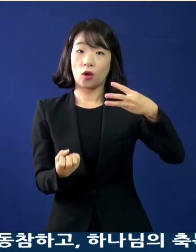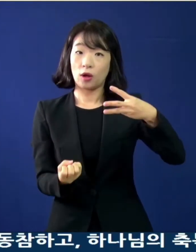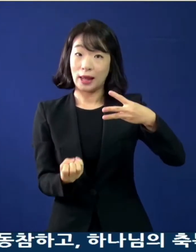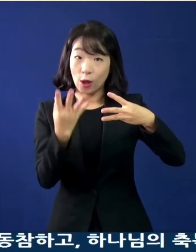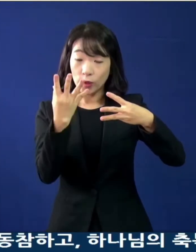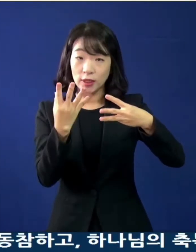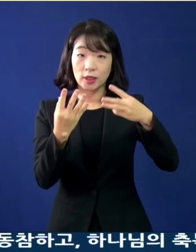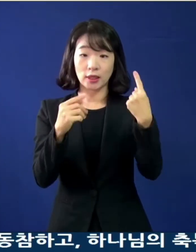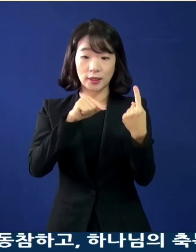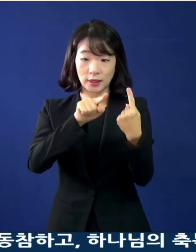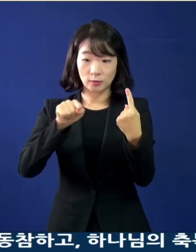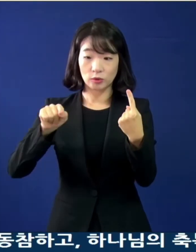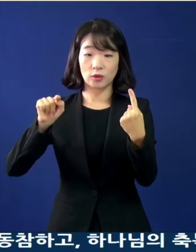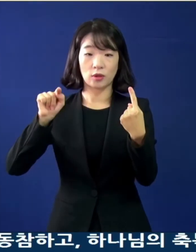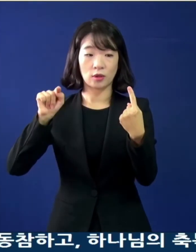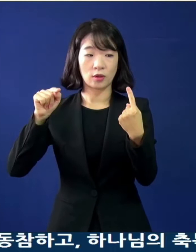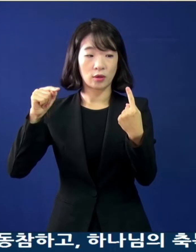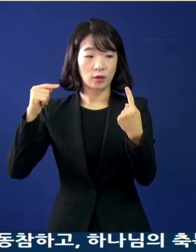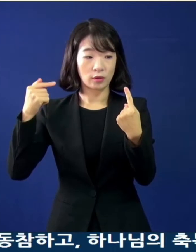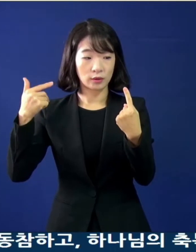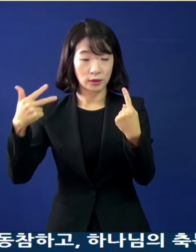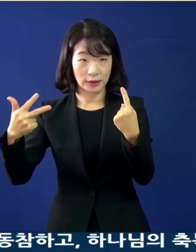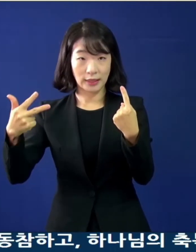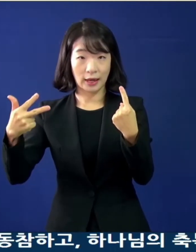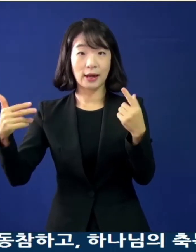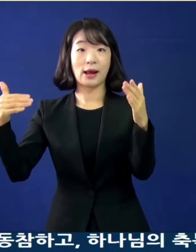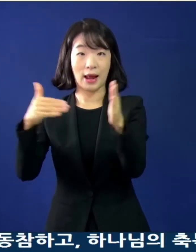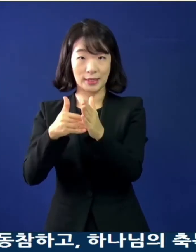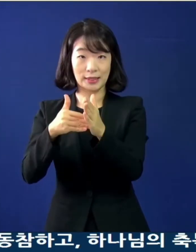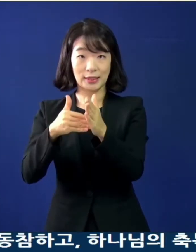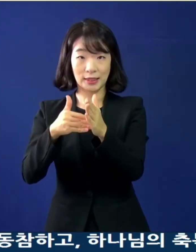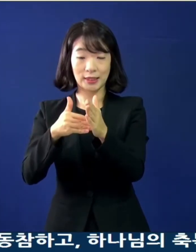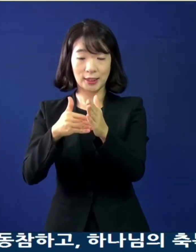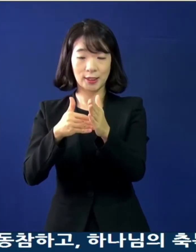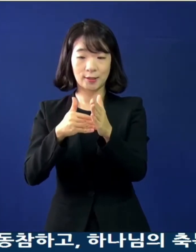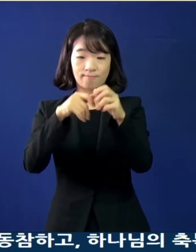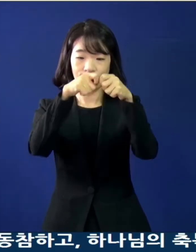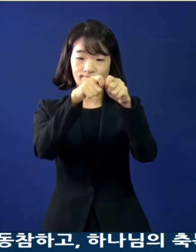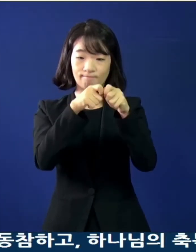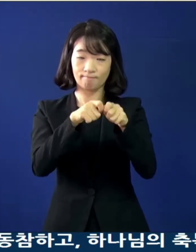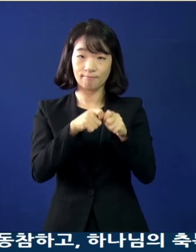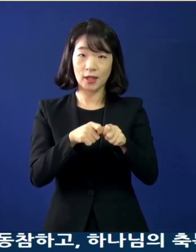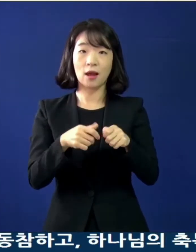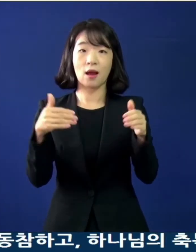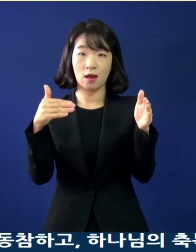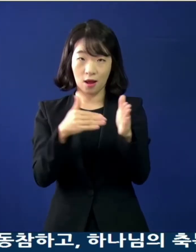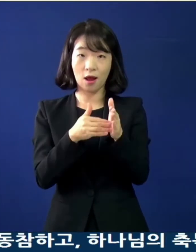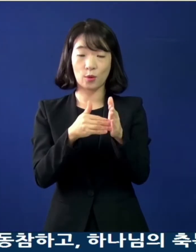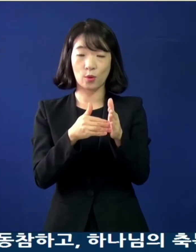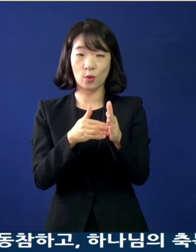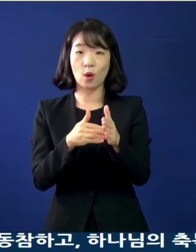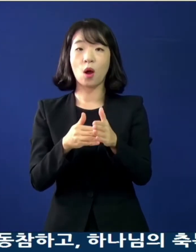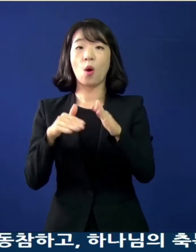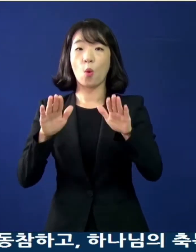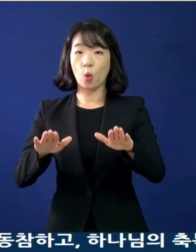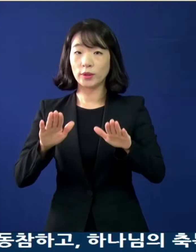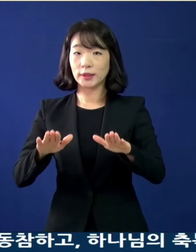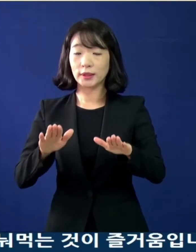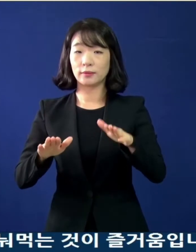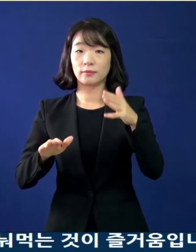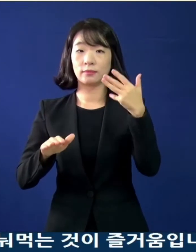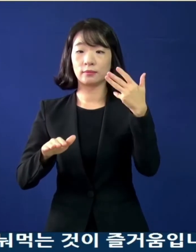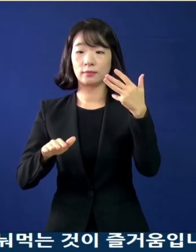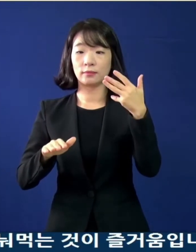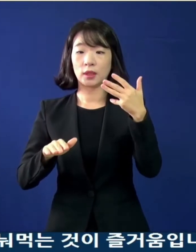자세히 설명되어 있고, 오늘은 8장과 9장인데 제사장 어떻게 위임하는가에 관한